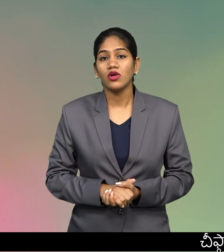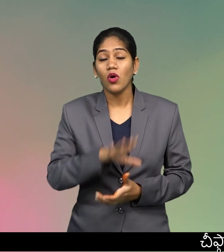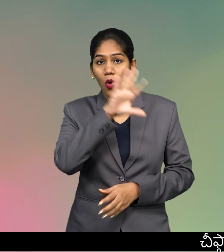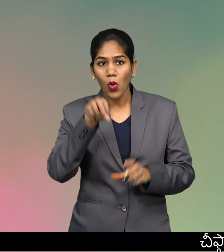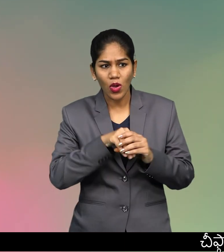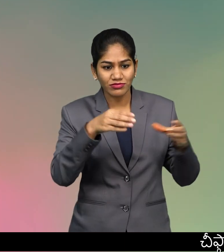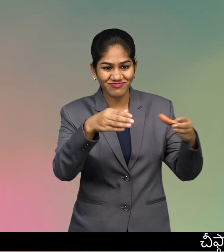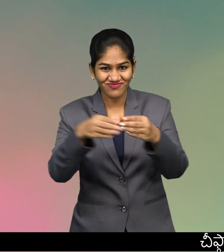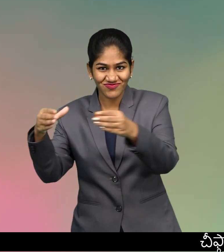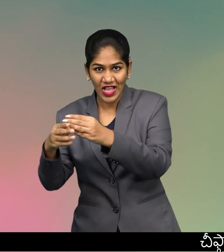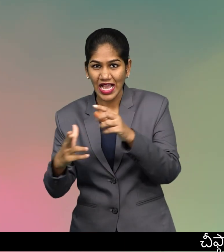చీఫ్గా నిర్ణయించారు.